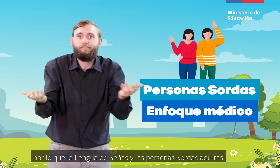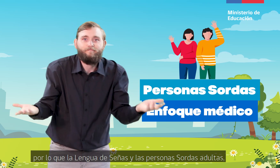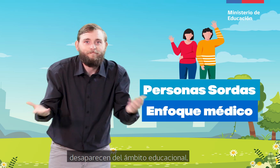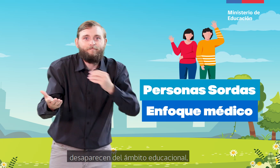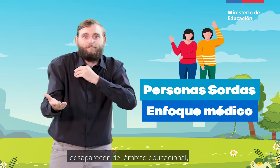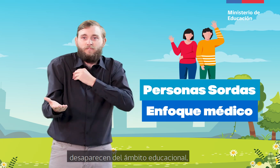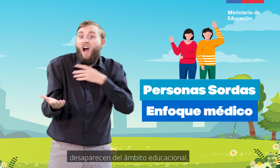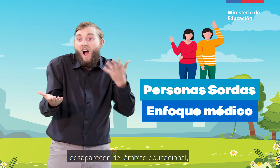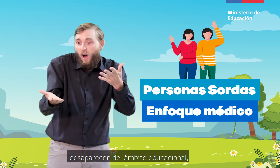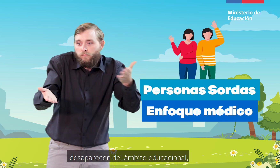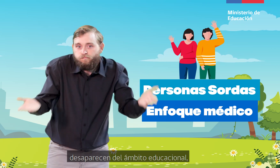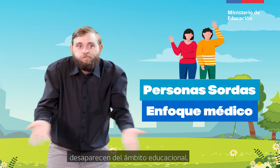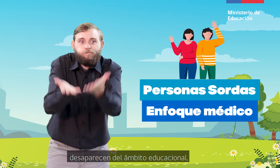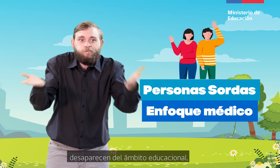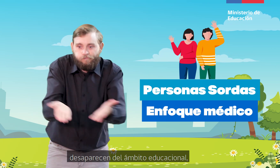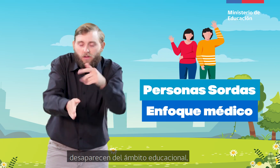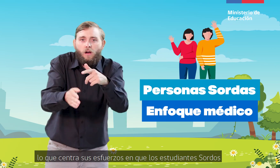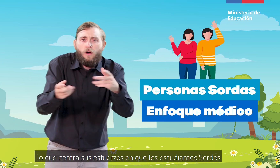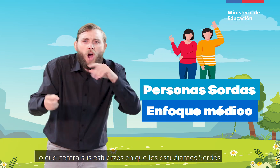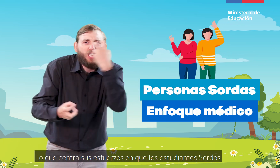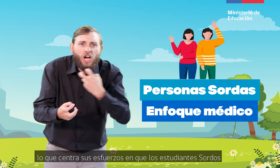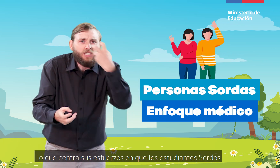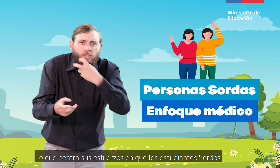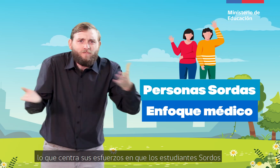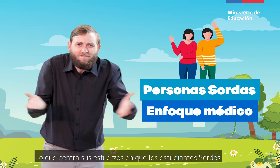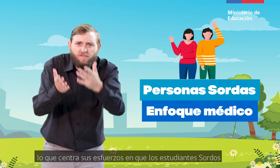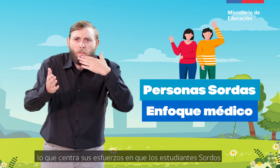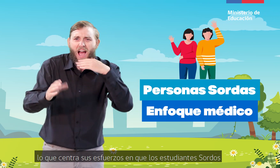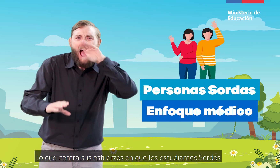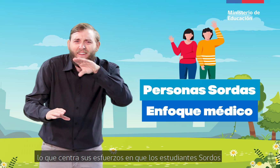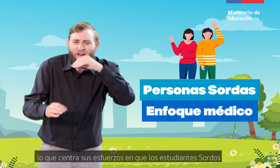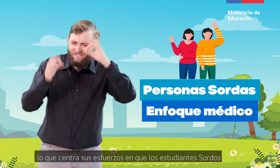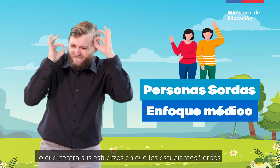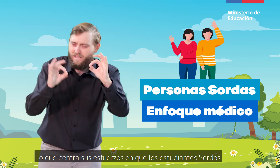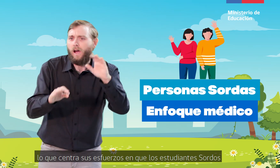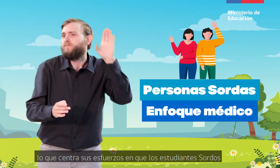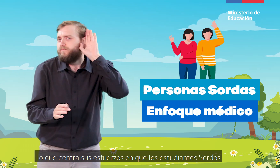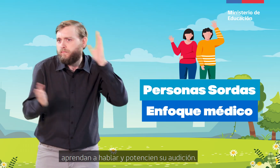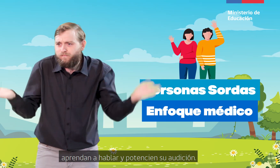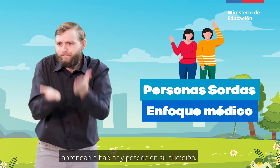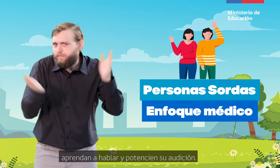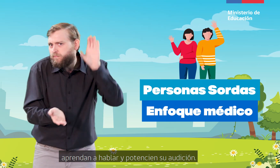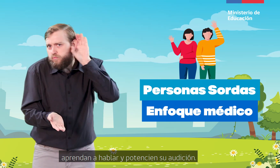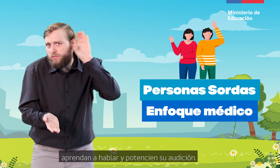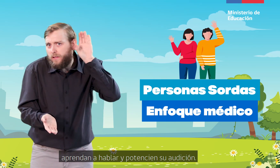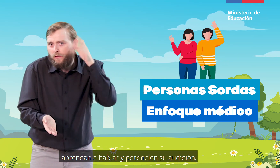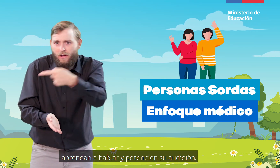adultas desaparecen del ámbito educacional, lo que centra sus esfuerzos en que los estudiantes sordos aprendan a hablar y